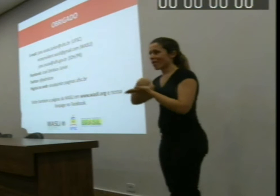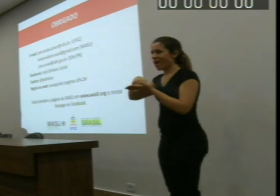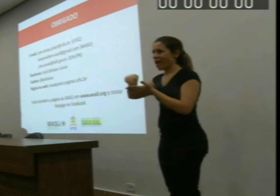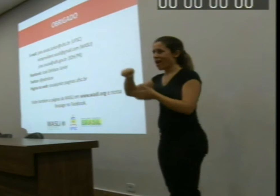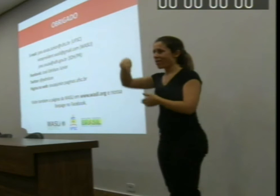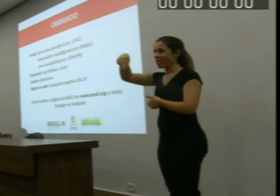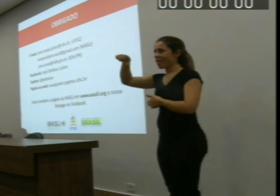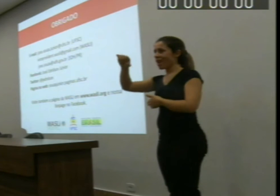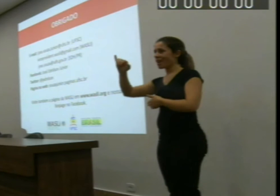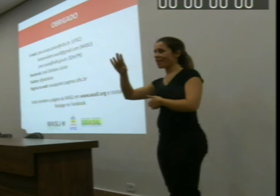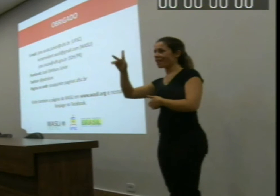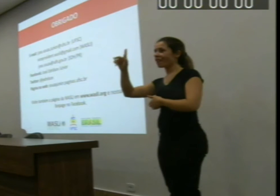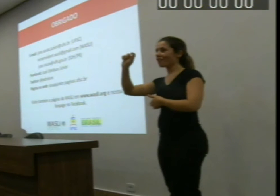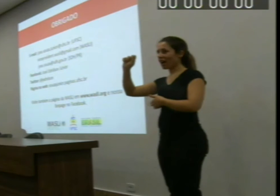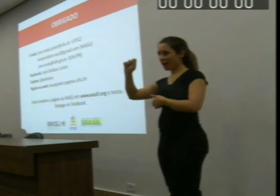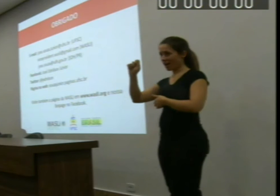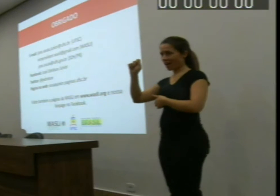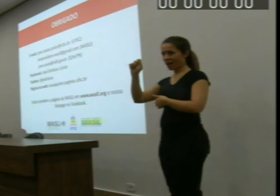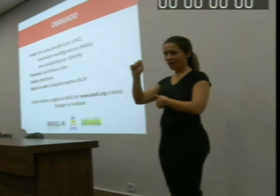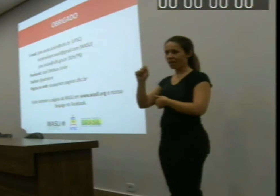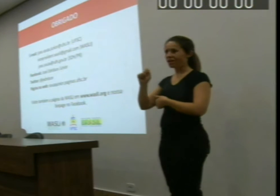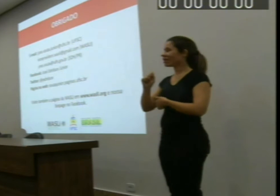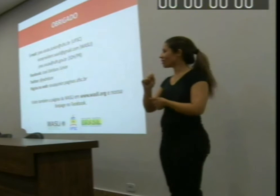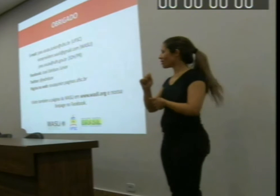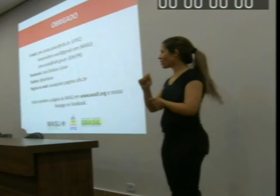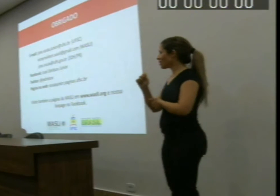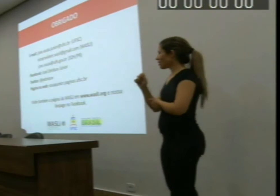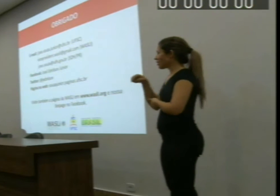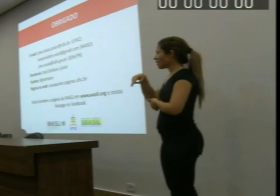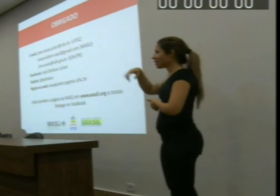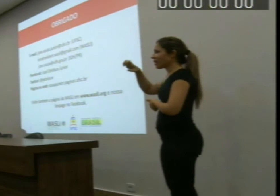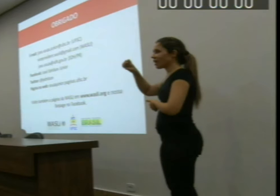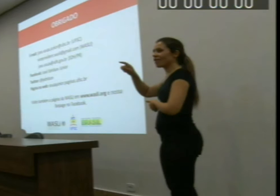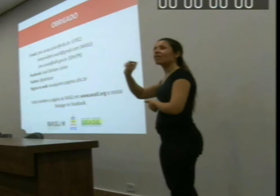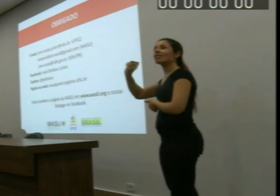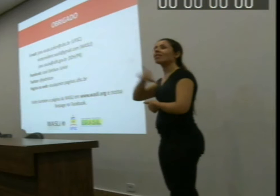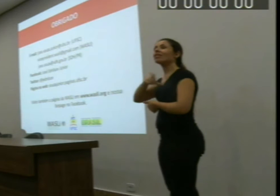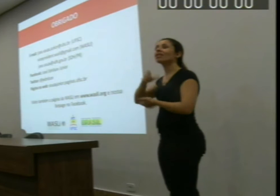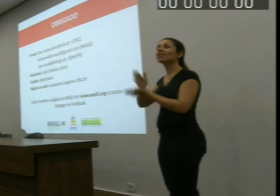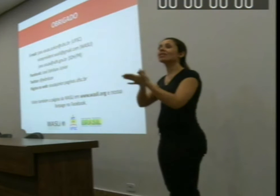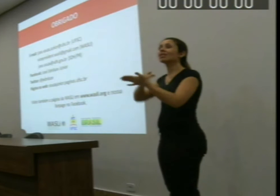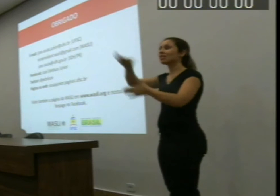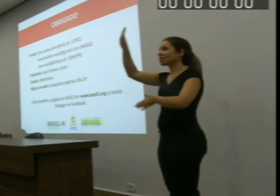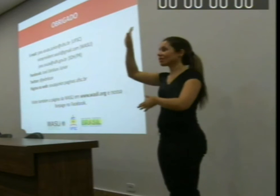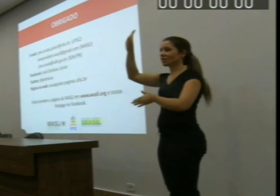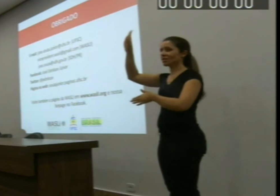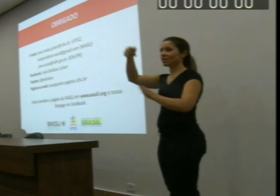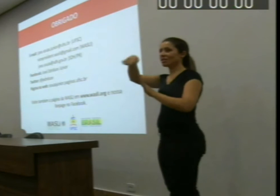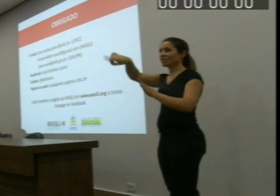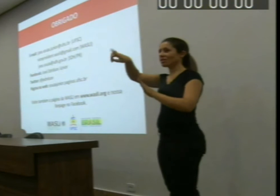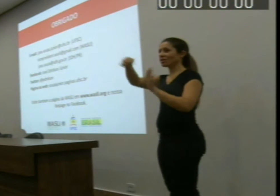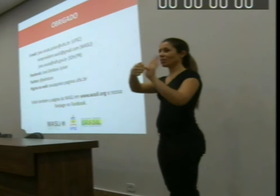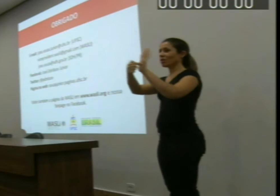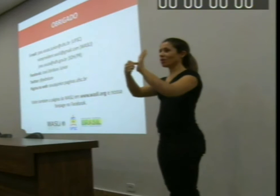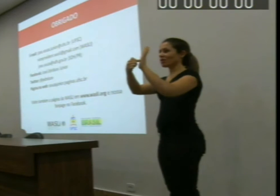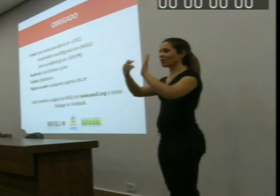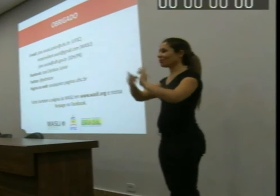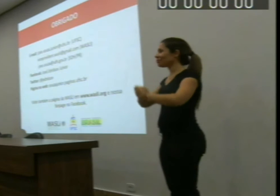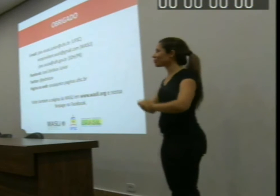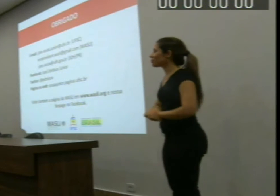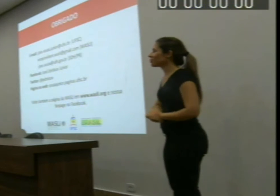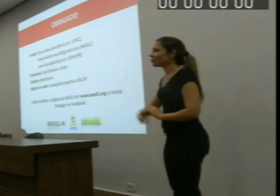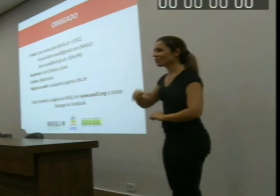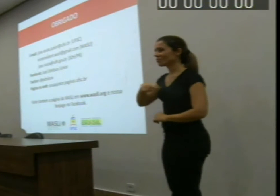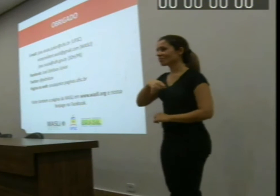Catarina para para alguns né quem tá aí com o livrinho levanta o livrinho aí para verem exatamente então é um livrinho